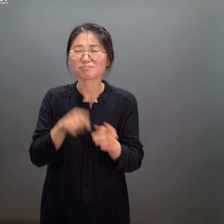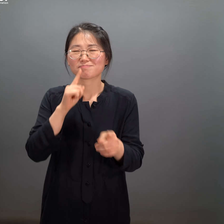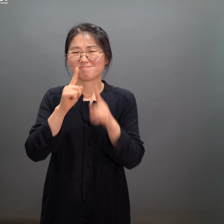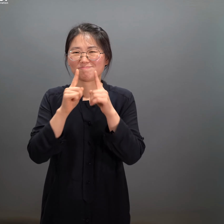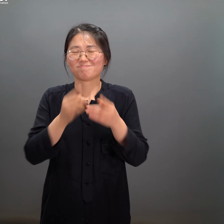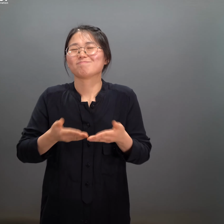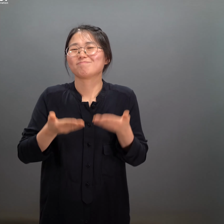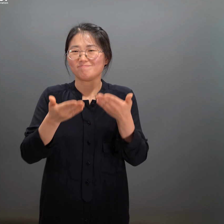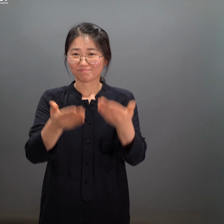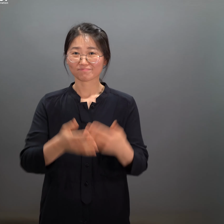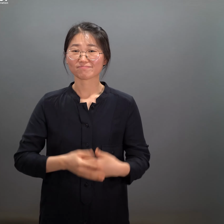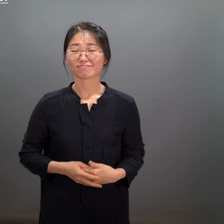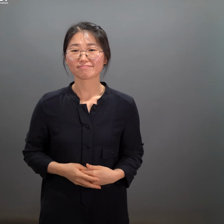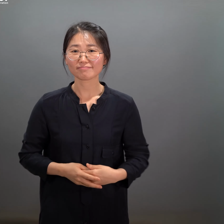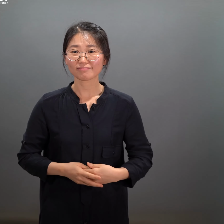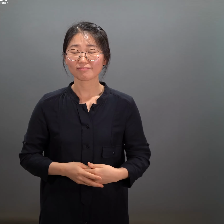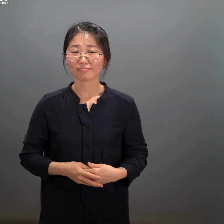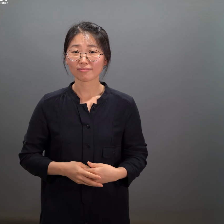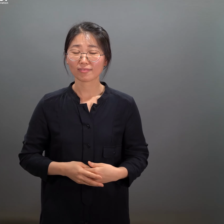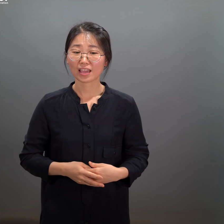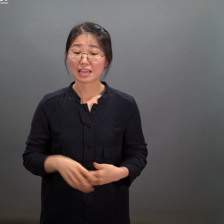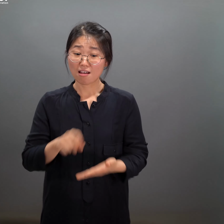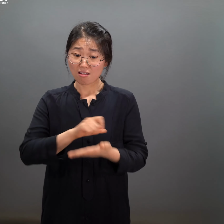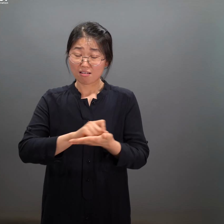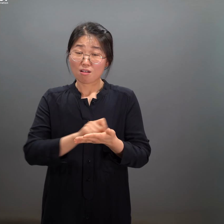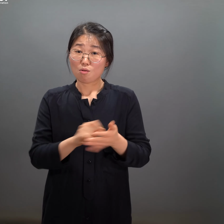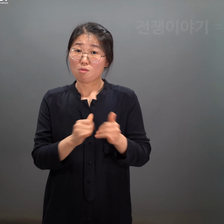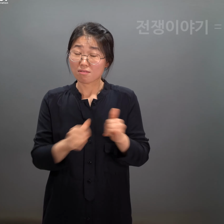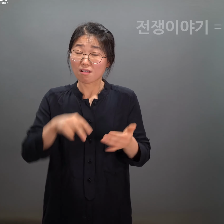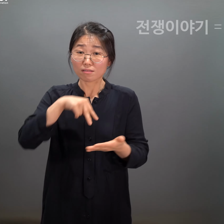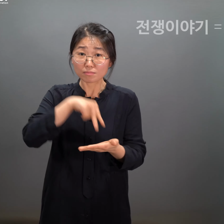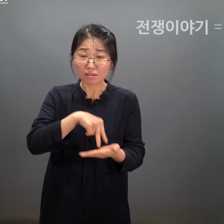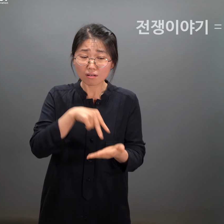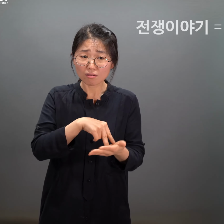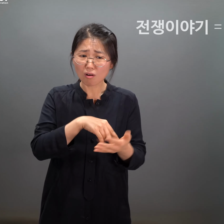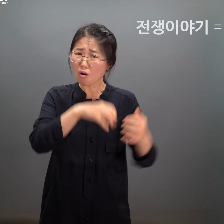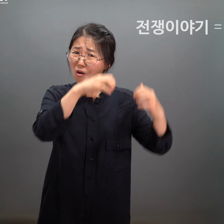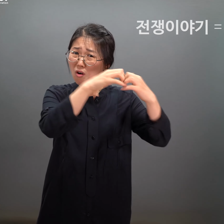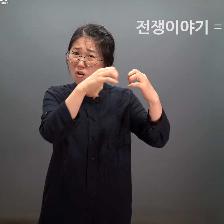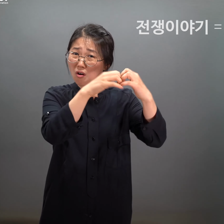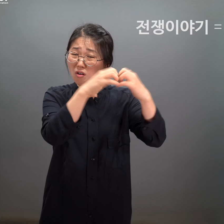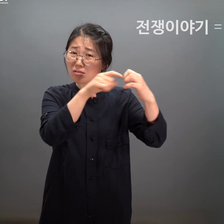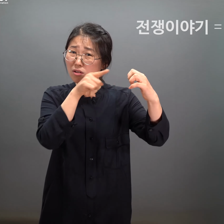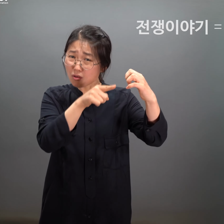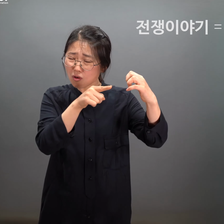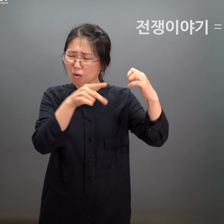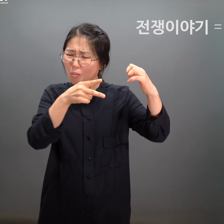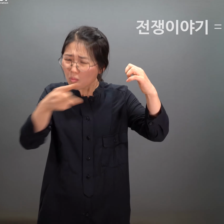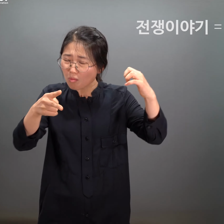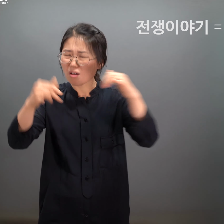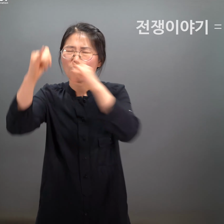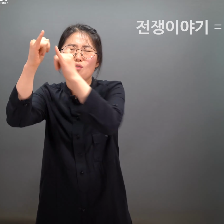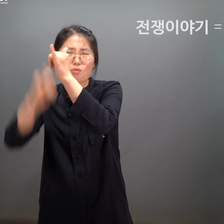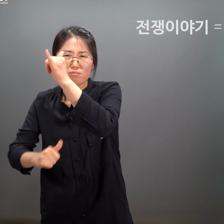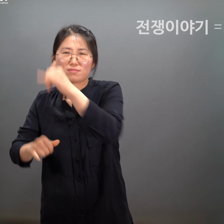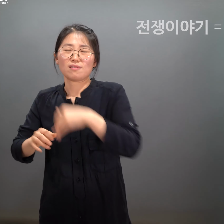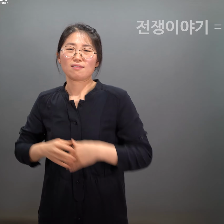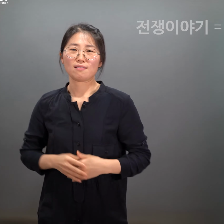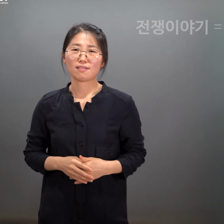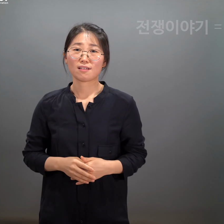말씀드릴게요. 사사기를 기록한 역사가의 눈에 전쟁의 이야기는 곧